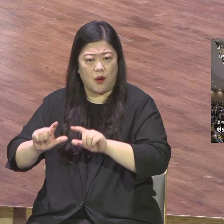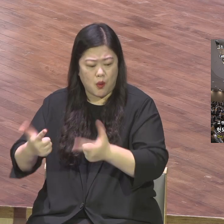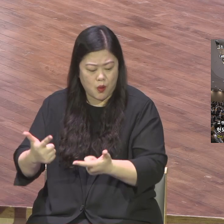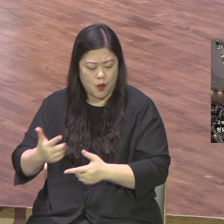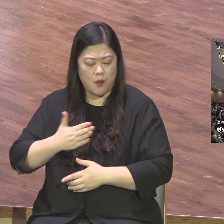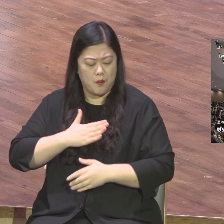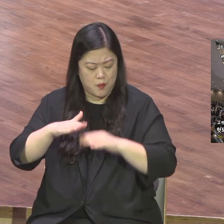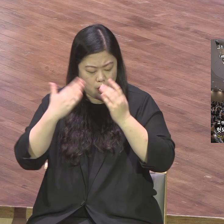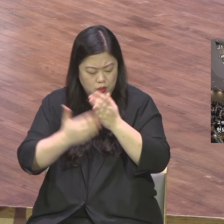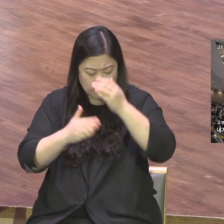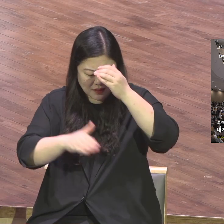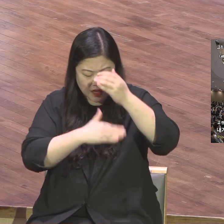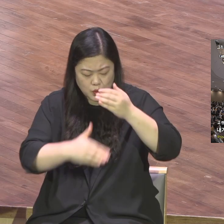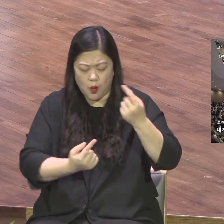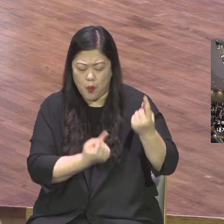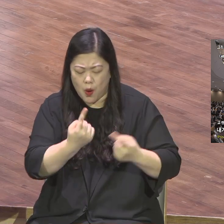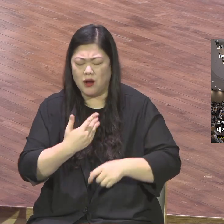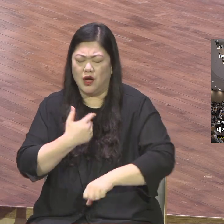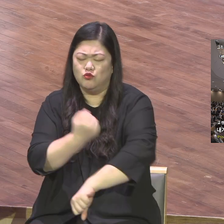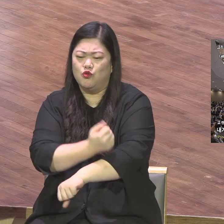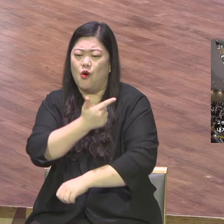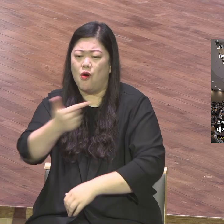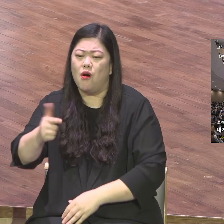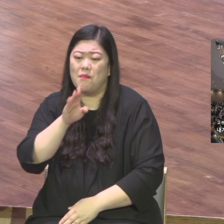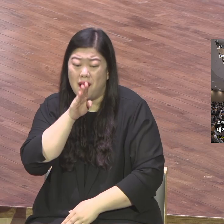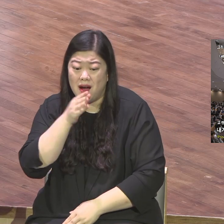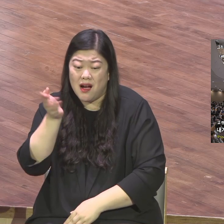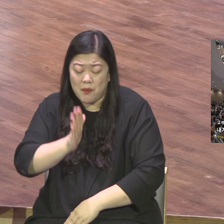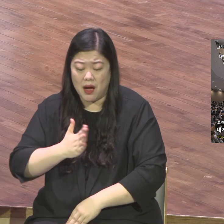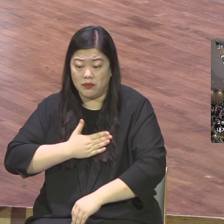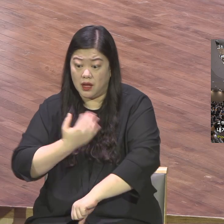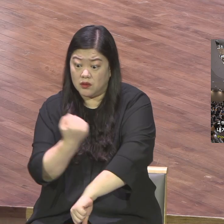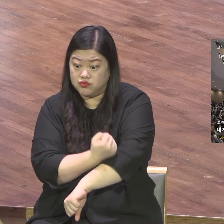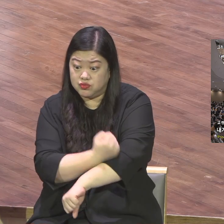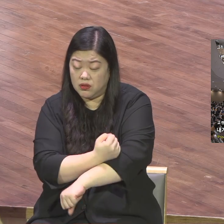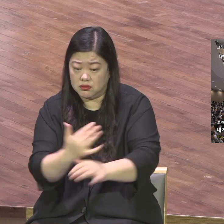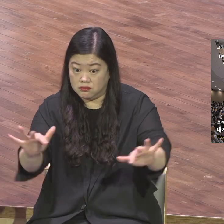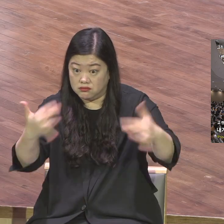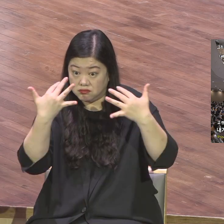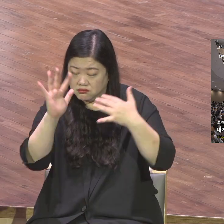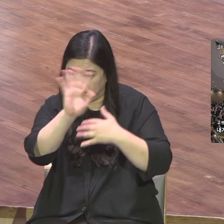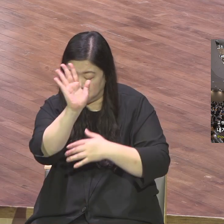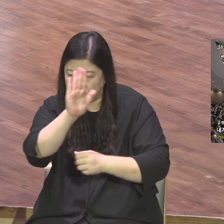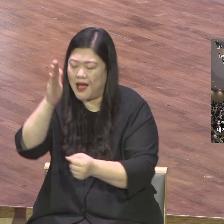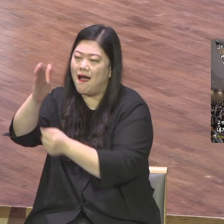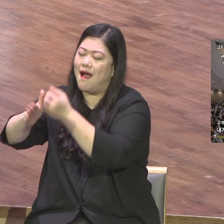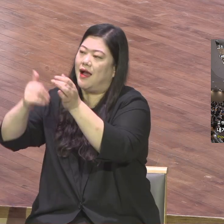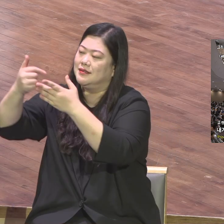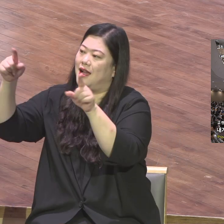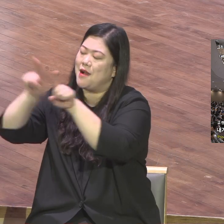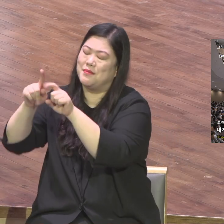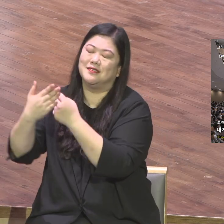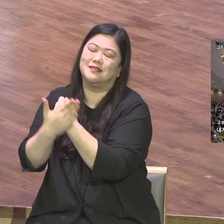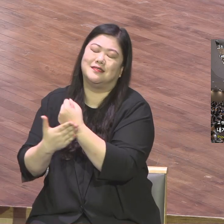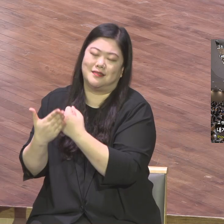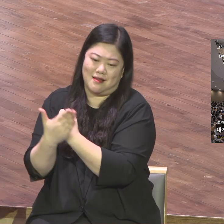모든 사도보다 더 많이 수고하였으나 내가 한 것이 아니요 오직 나와 함께 하신 하나님의